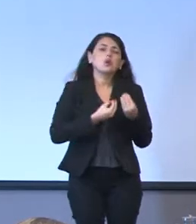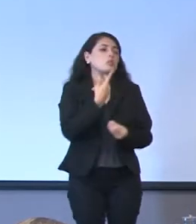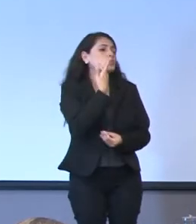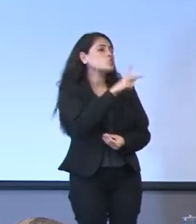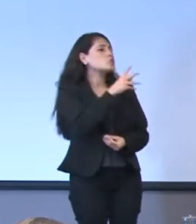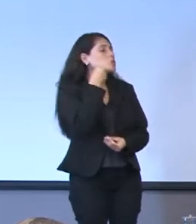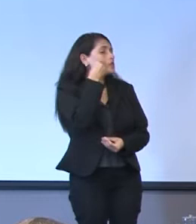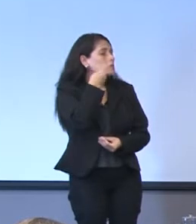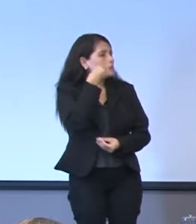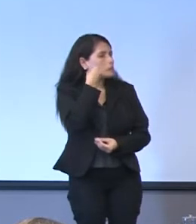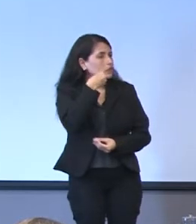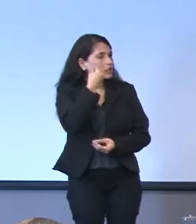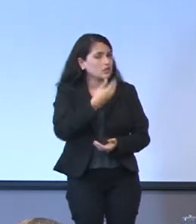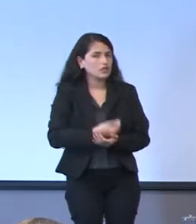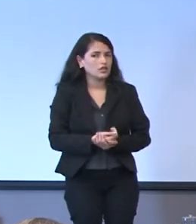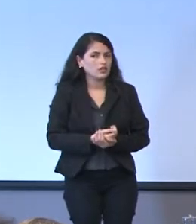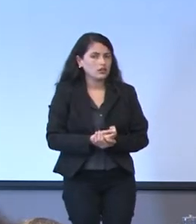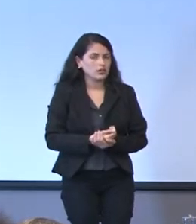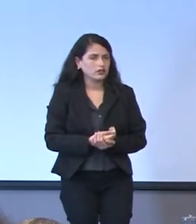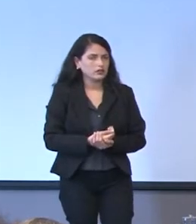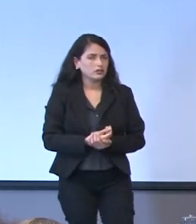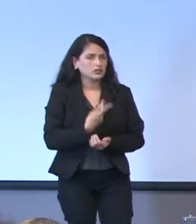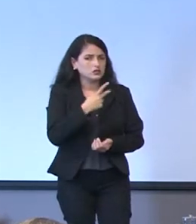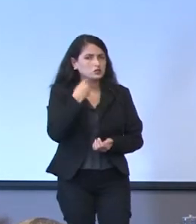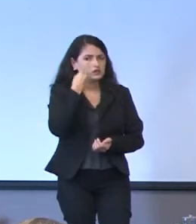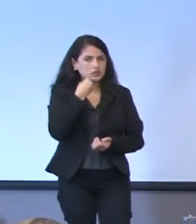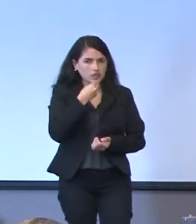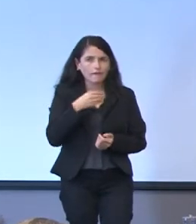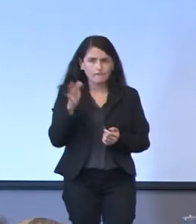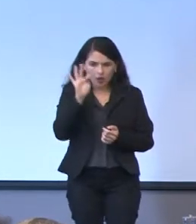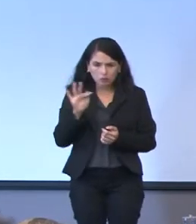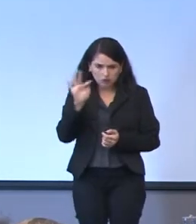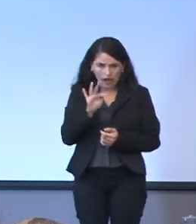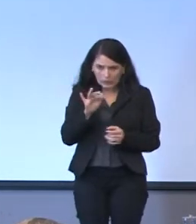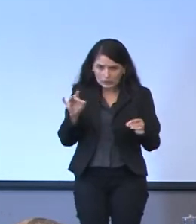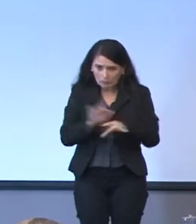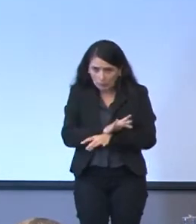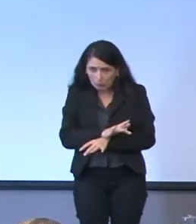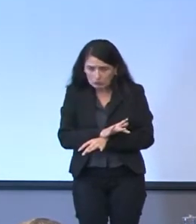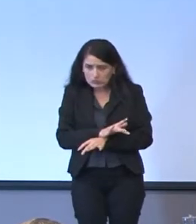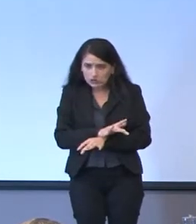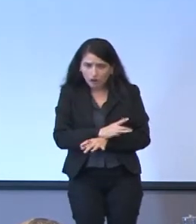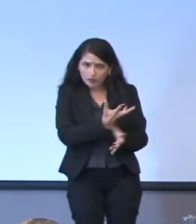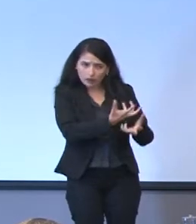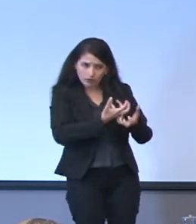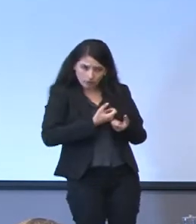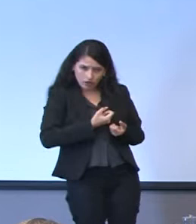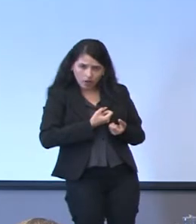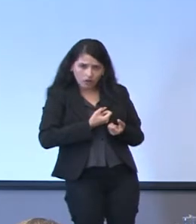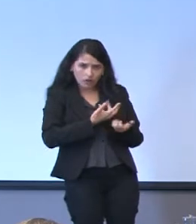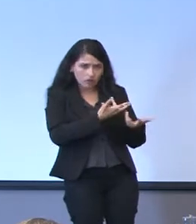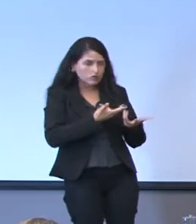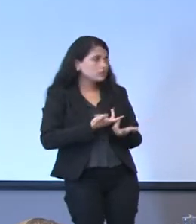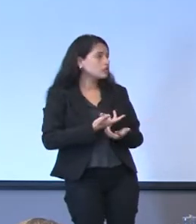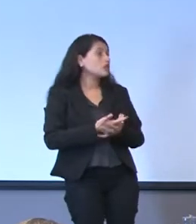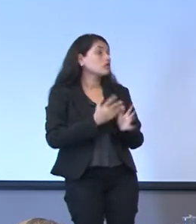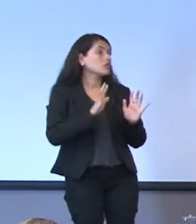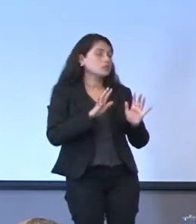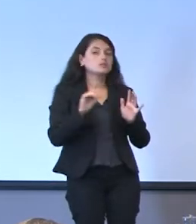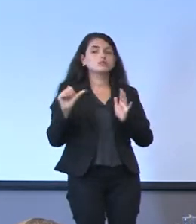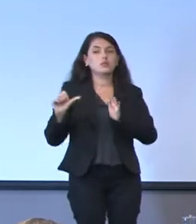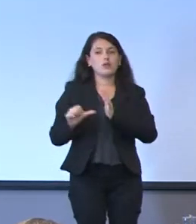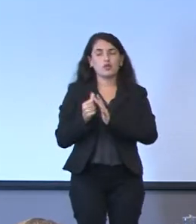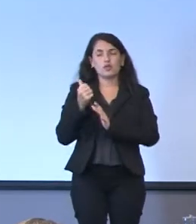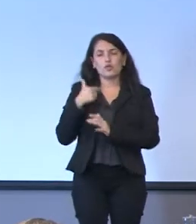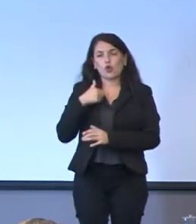experiência? Eles estavam preparados para te receber? Vale a pena eu contar como eu entrei na faculdade. Depois